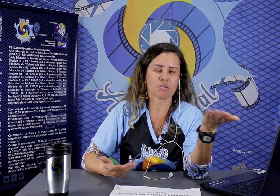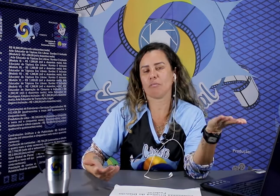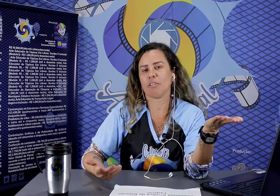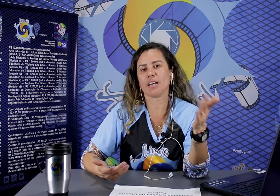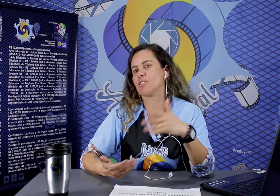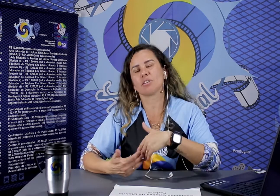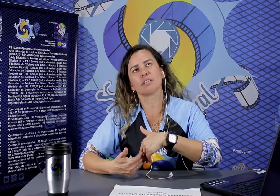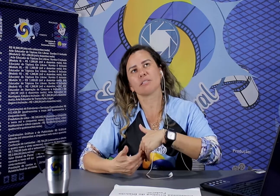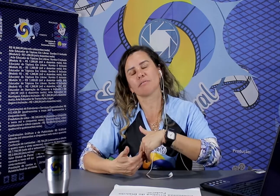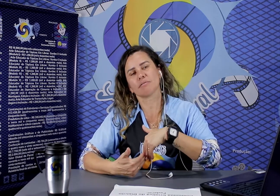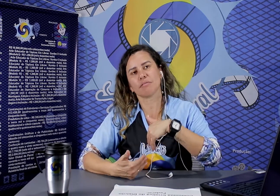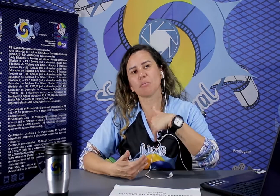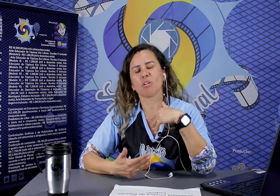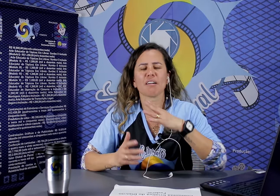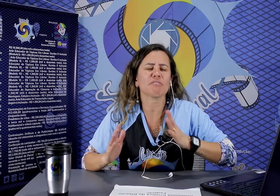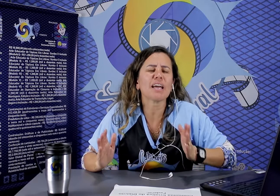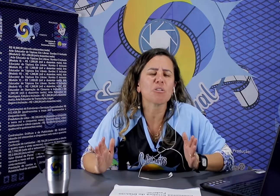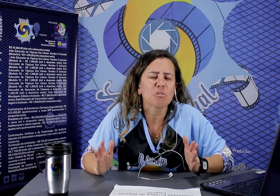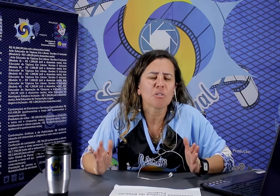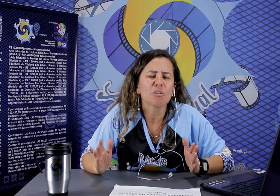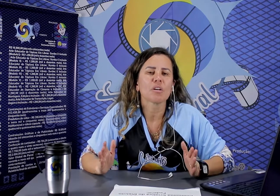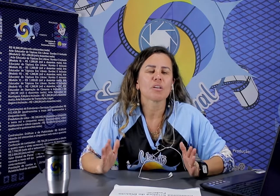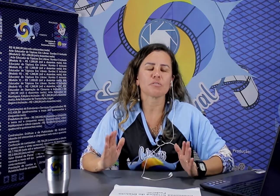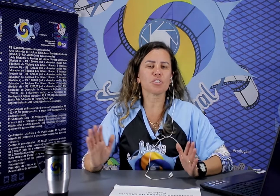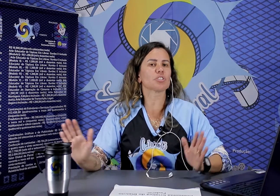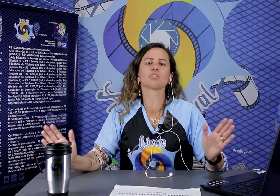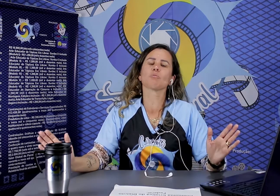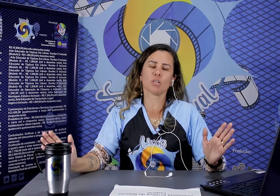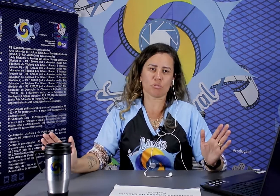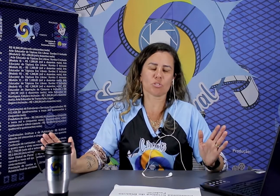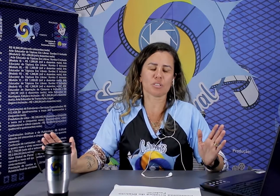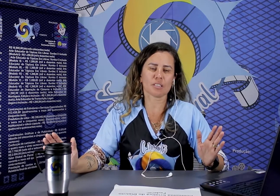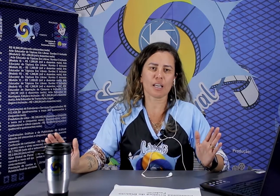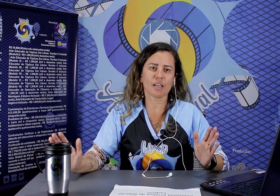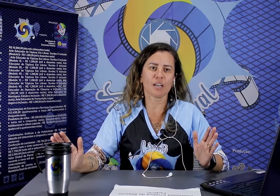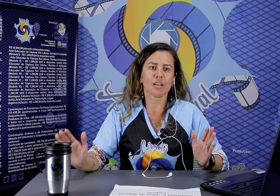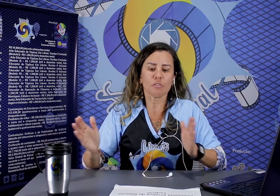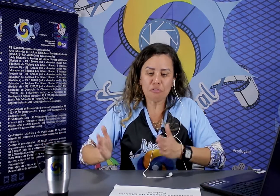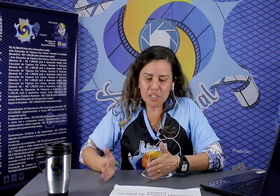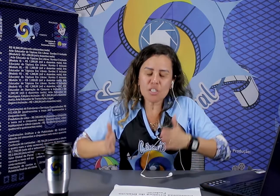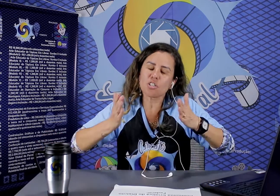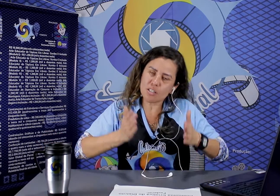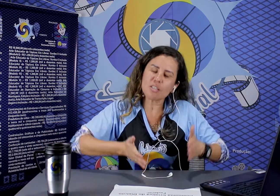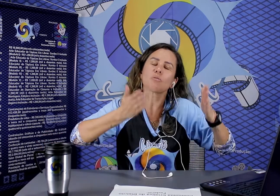Vai, ele tinha, vamos colocar velho, 25 anos, né? 25